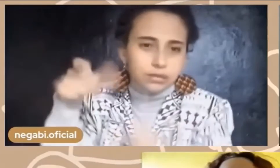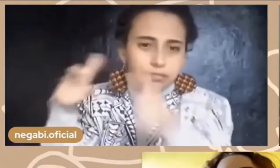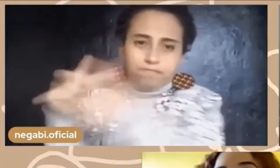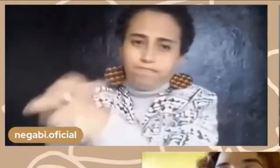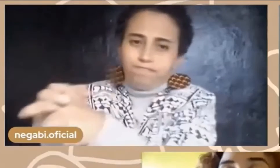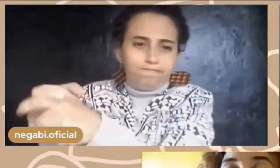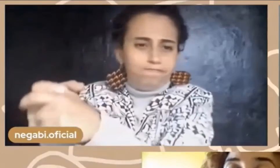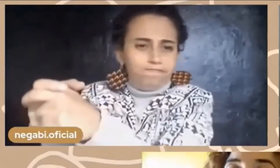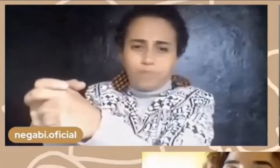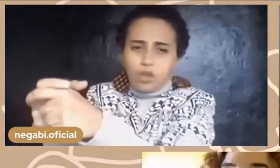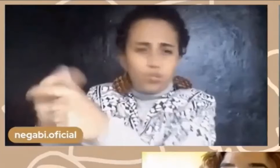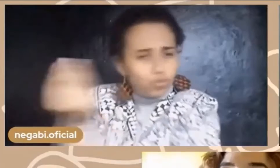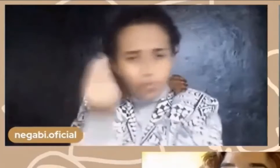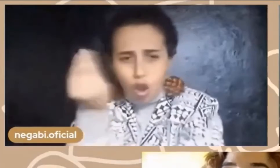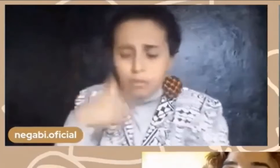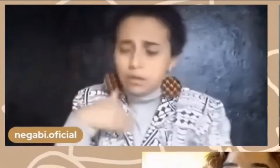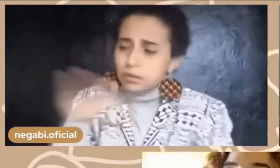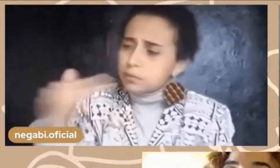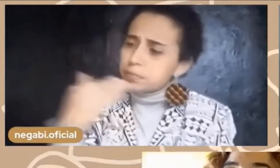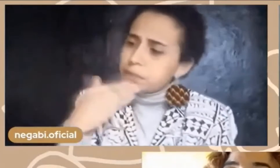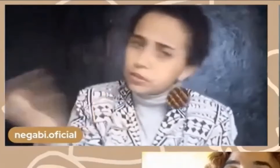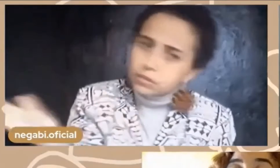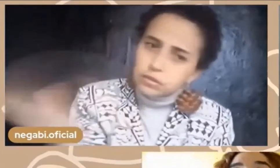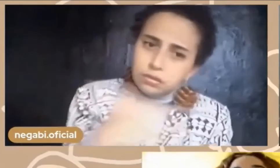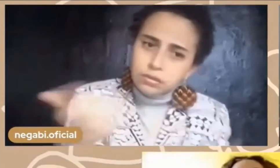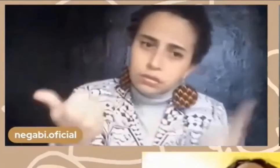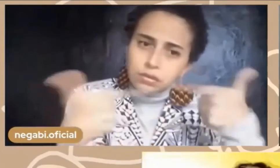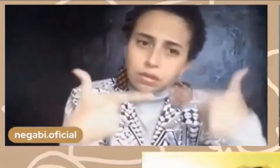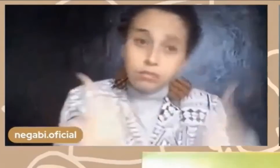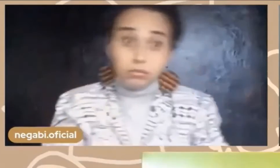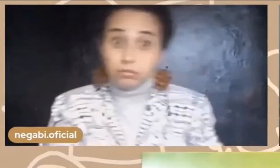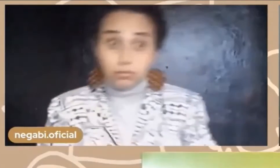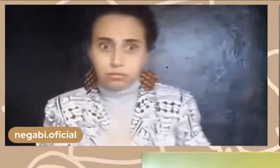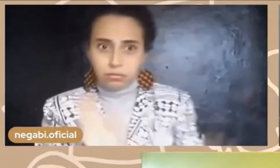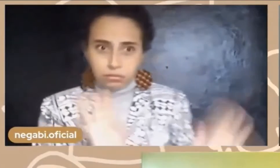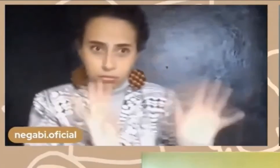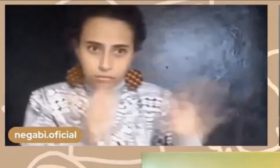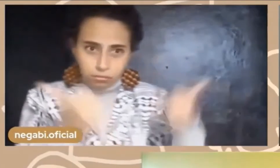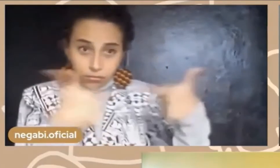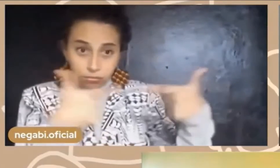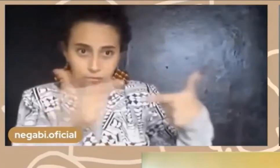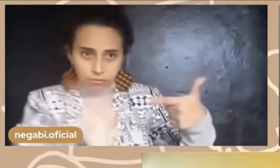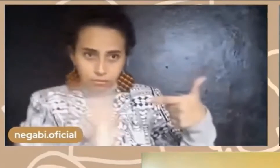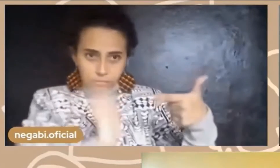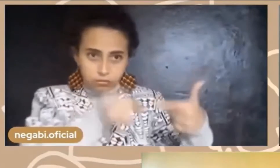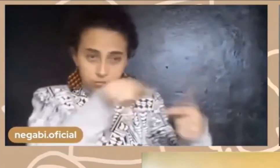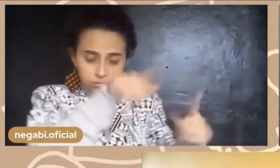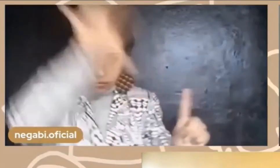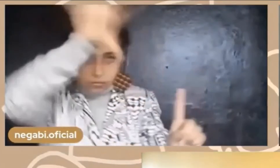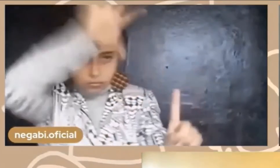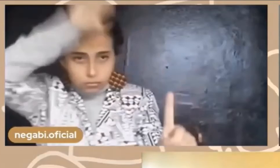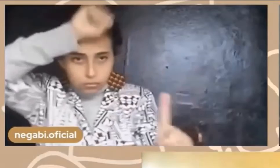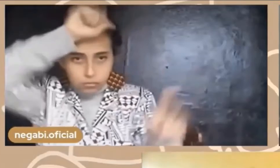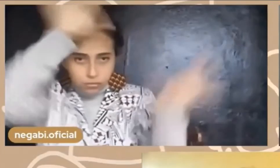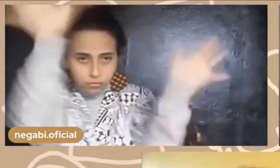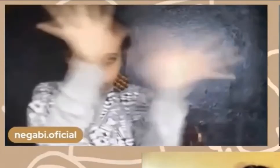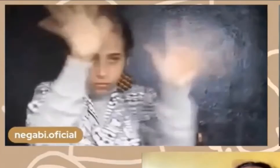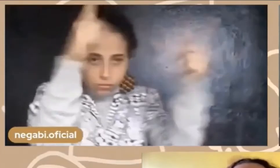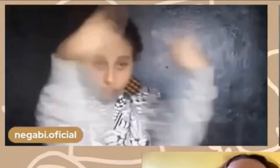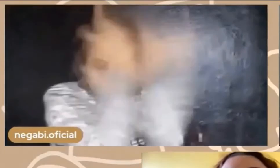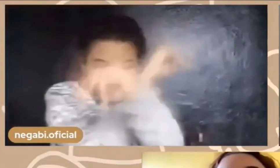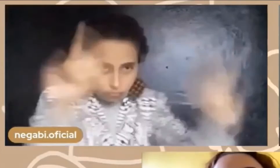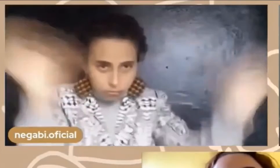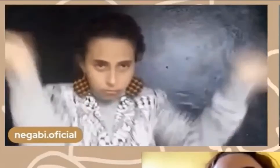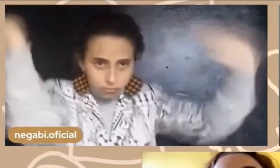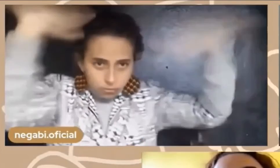pouquíssimas. Mas é uma questão muito da religião também. Muitas envolvidas com a religião cristã. Então elas não